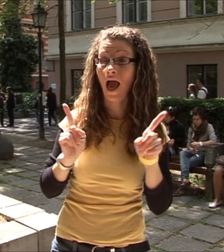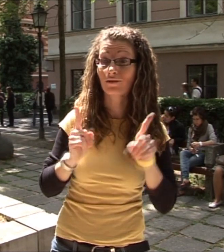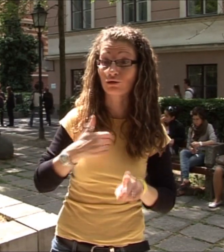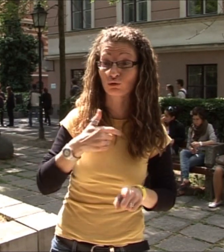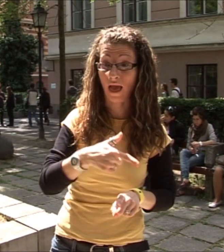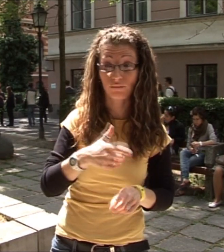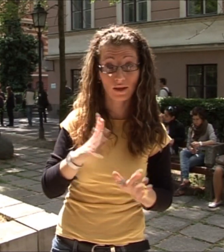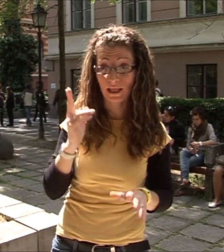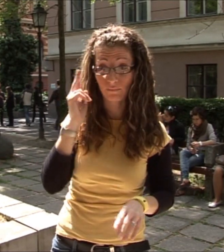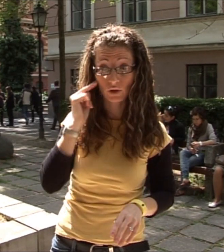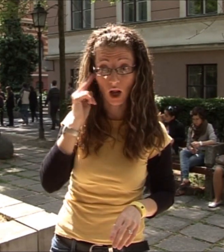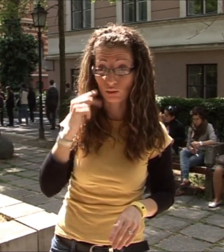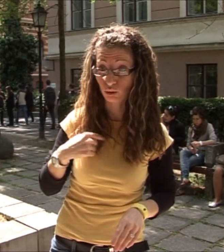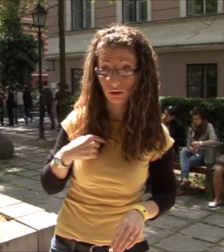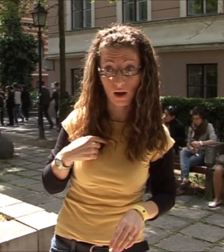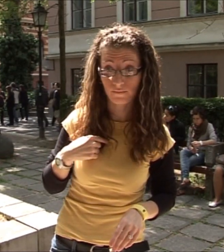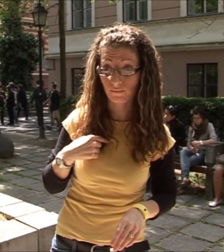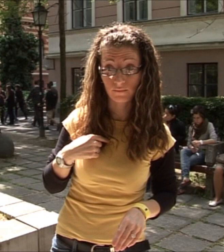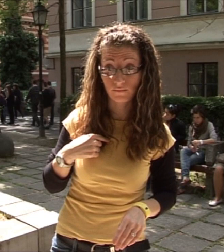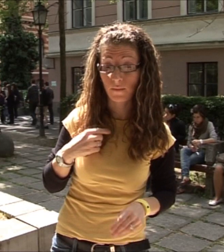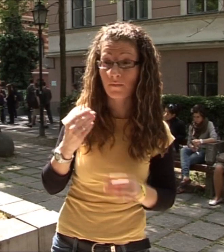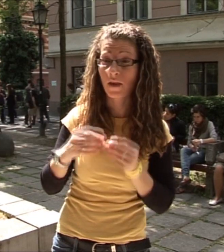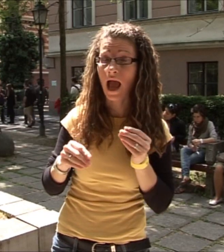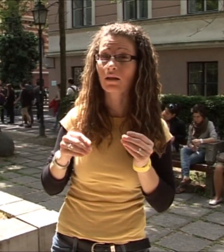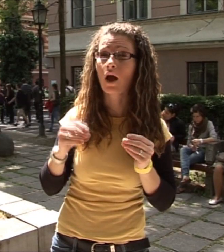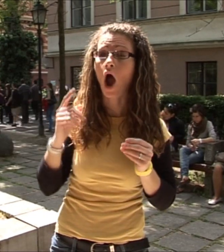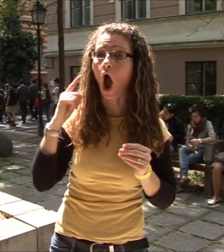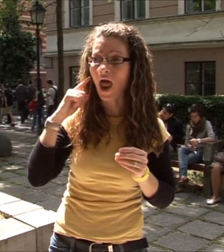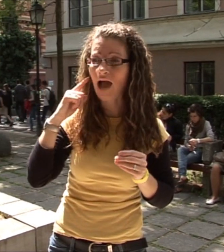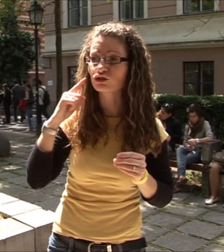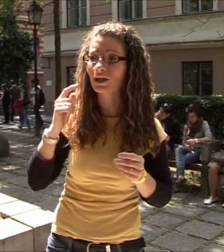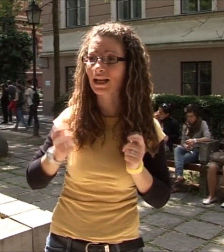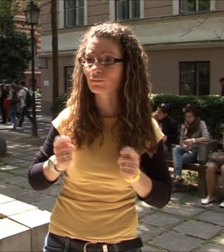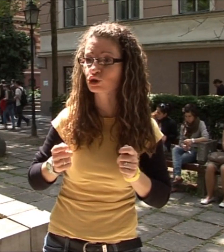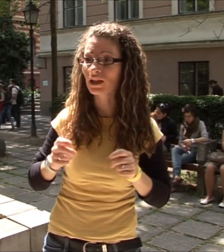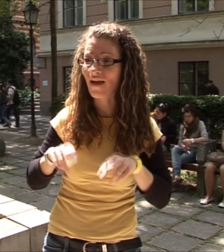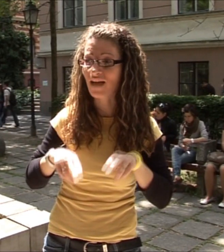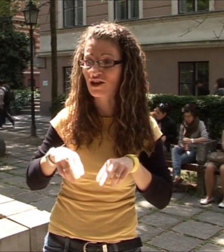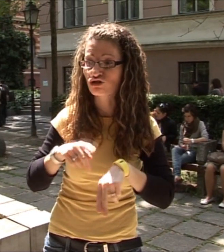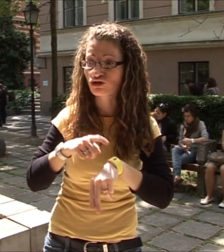képes nel az általános iskolában mi nem tátunk ilyen dolgokat mert a hallás